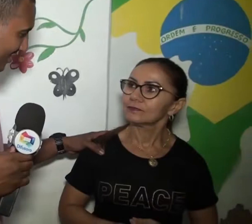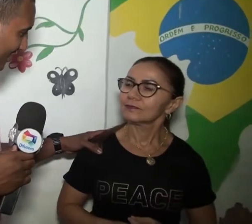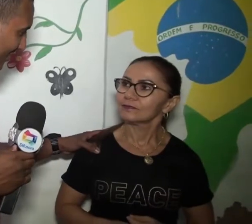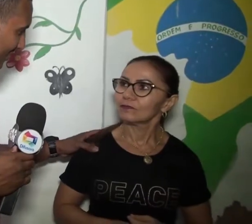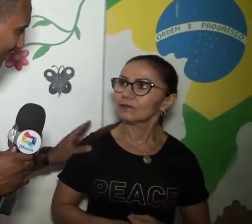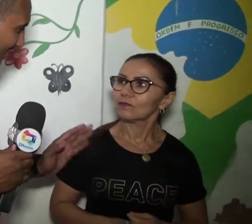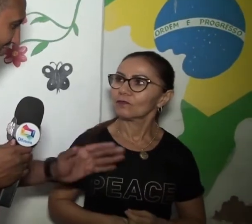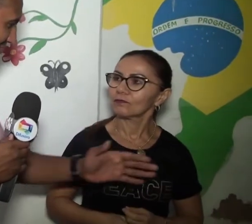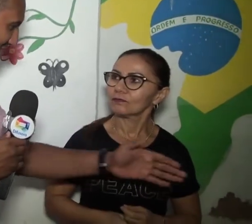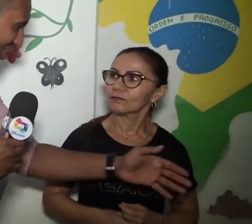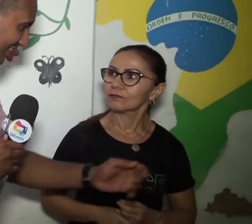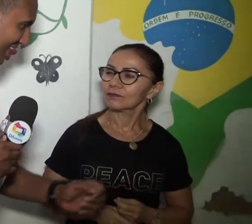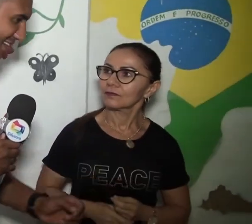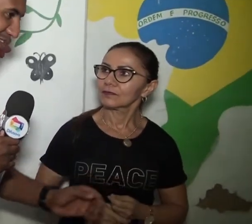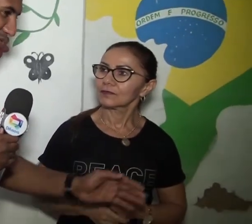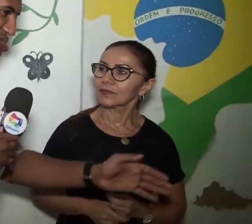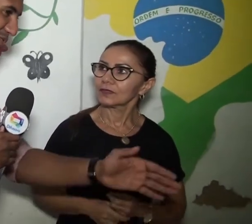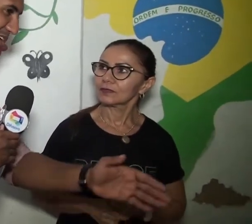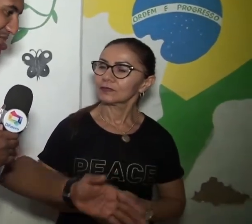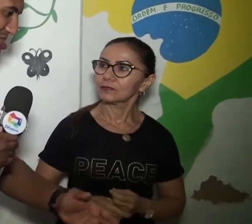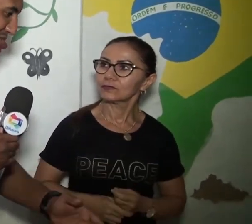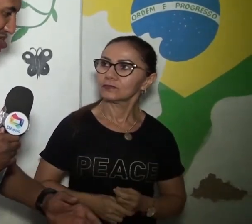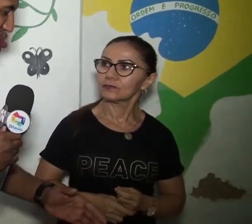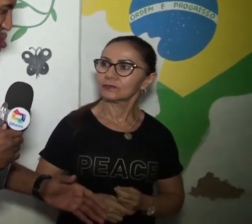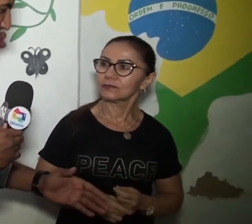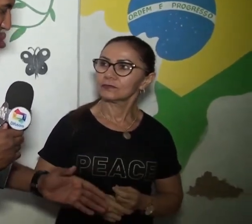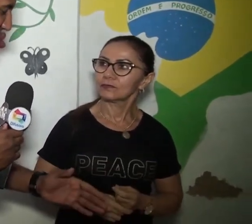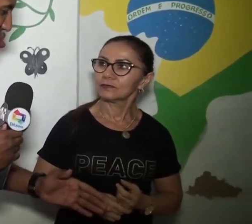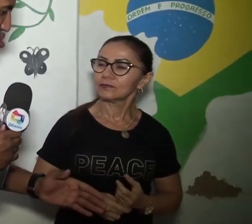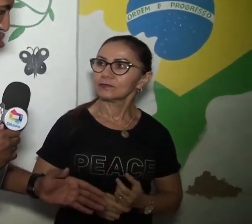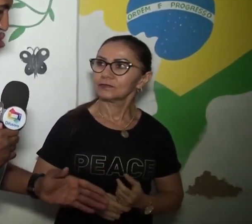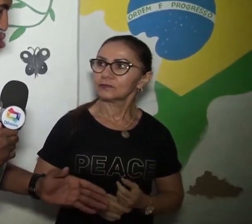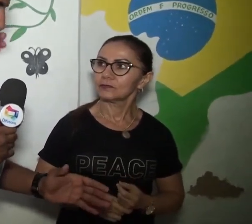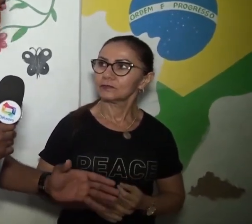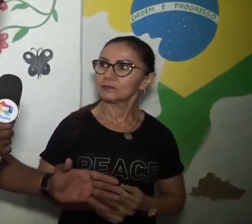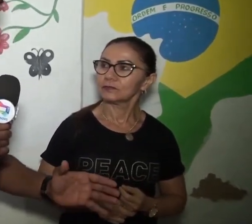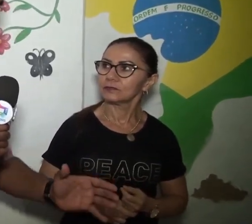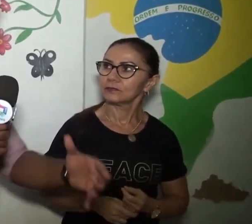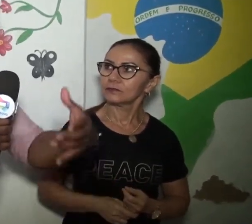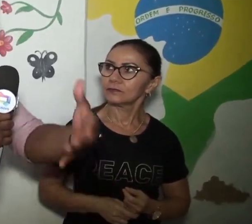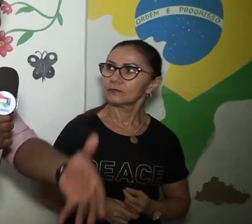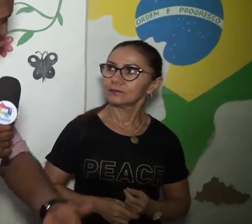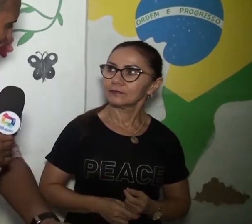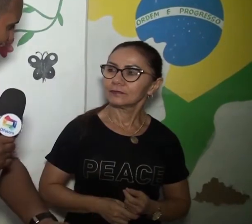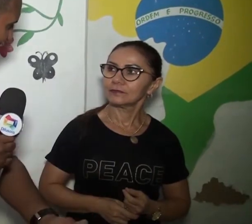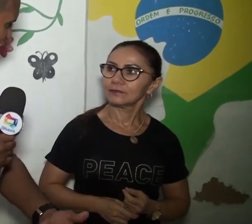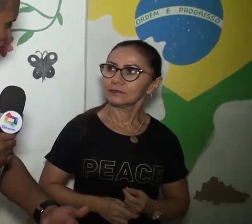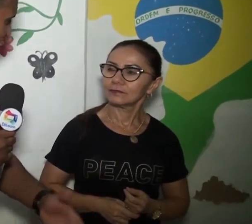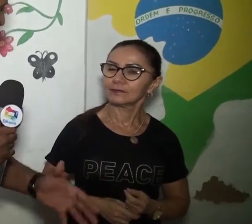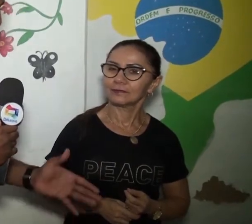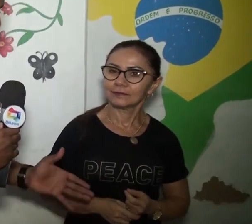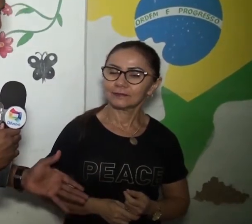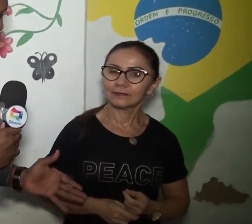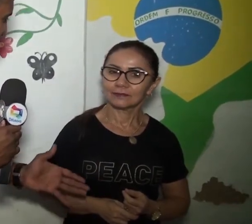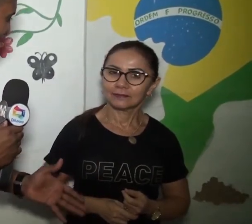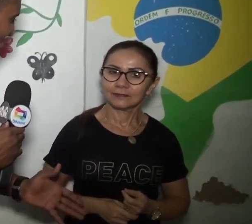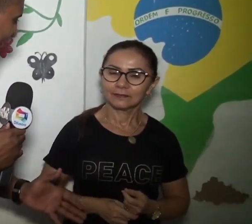solicitar que um dos seus alunos faça, diga, eu te amo, na linguagem de sinais.